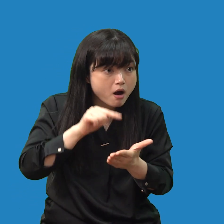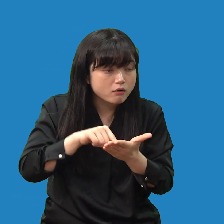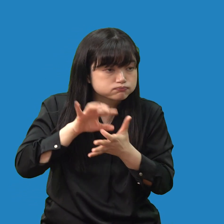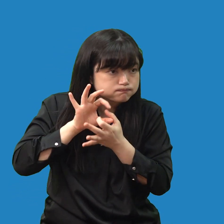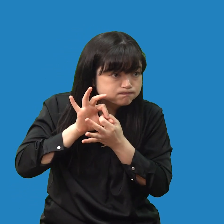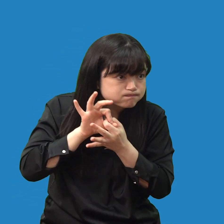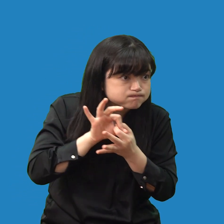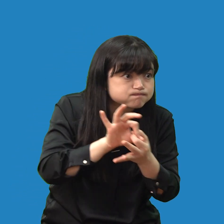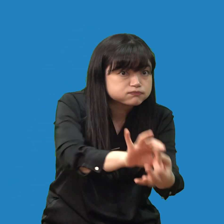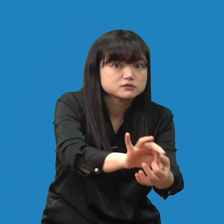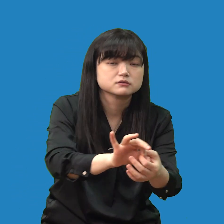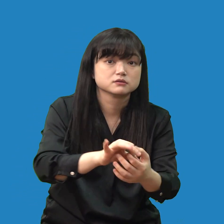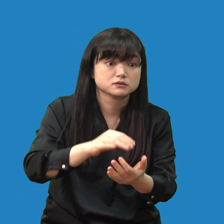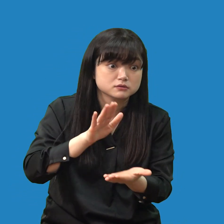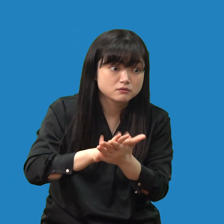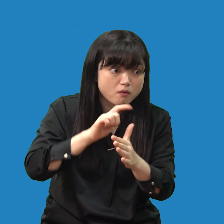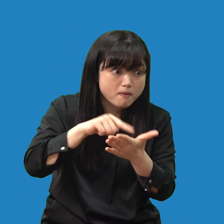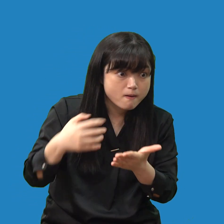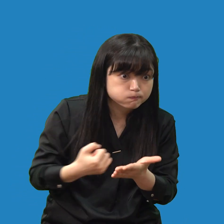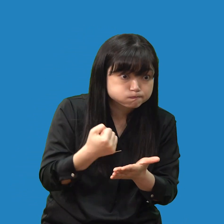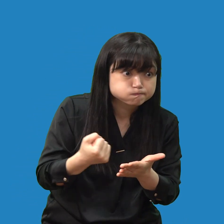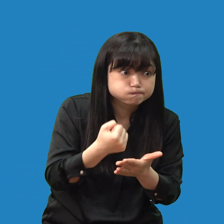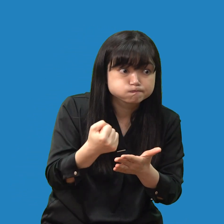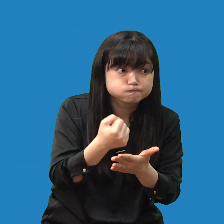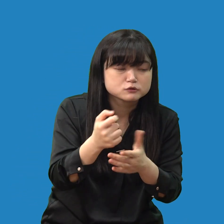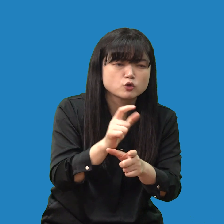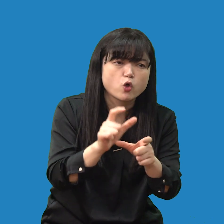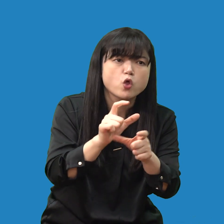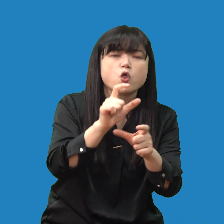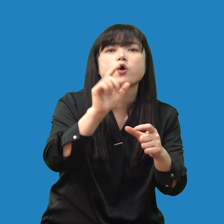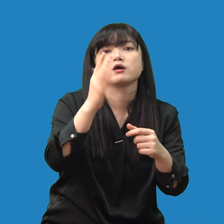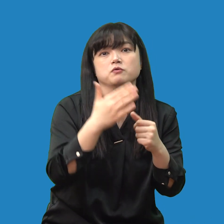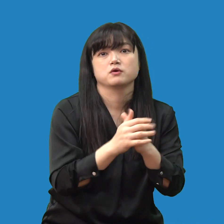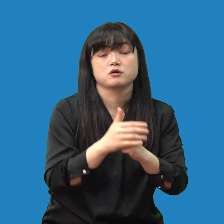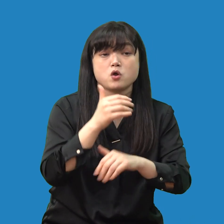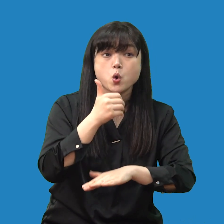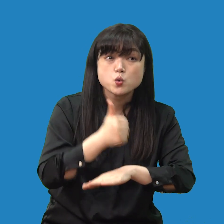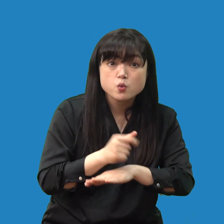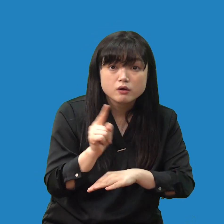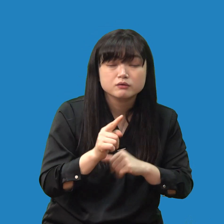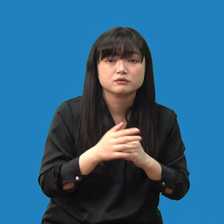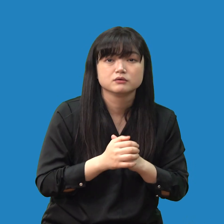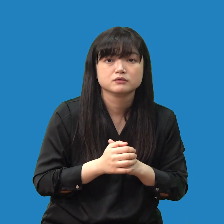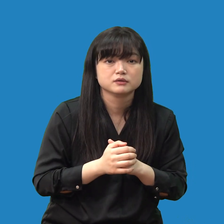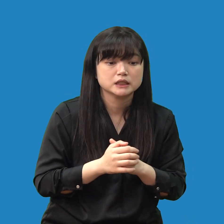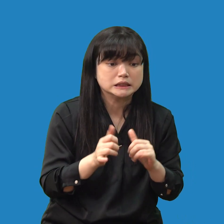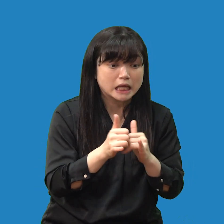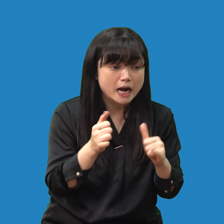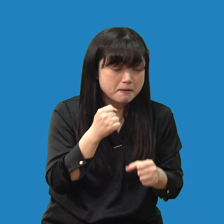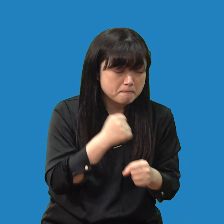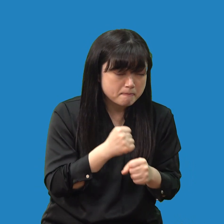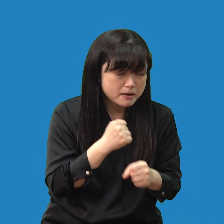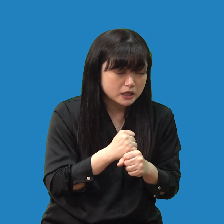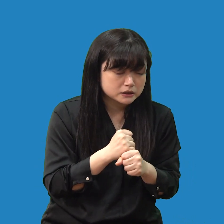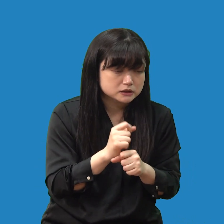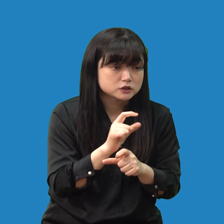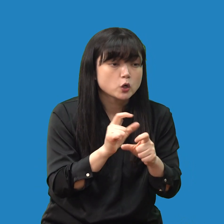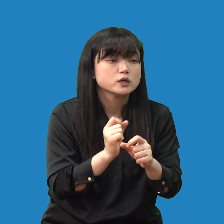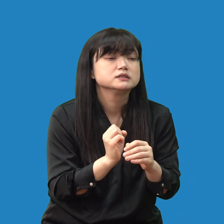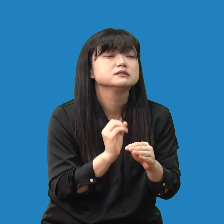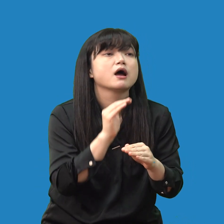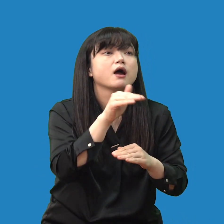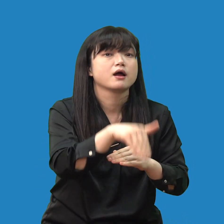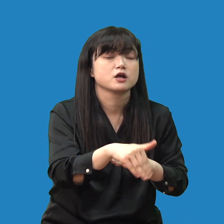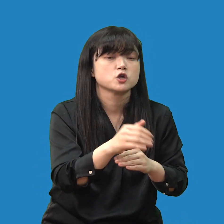않습니다. 열정을 품으면 품을수록 더 끌어오르고 결국 우리 인간이 만들어내는 것